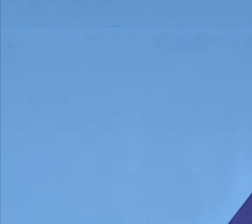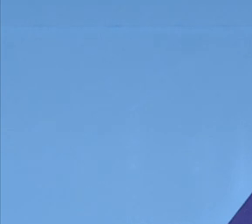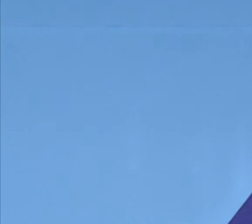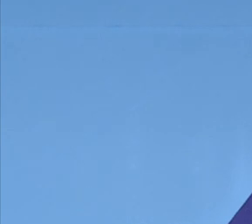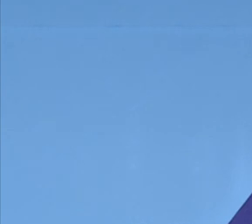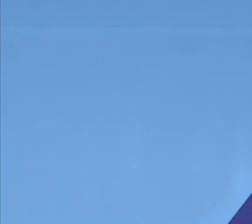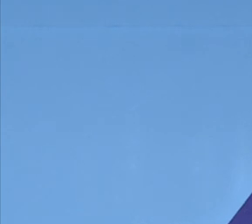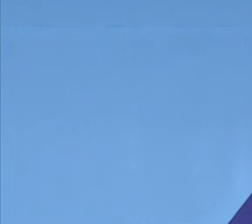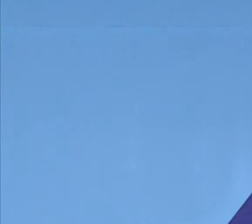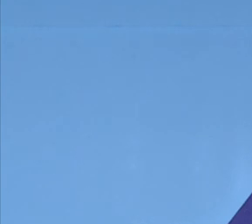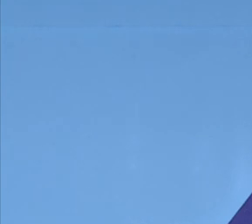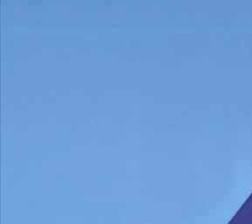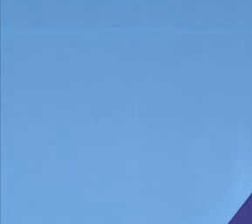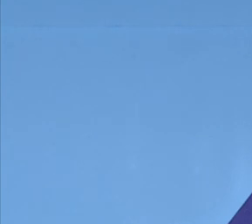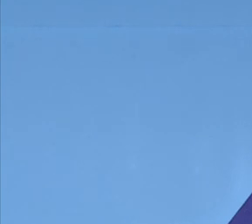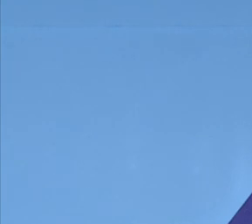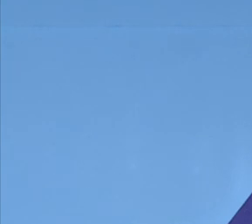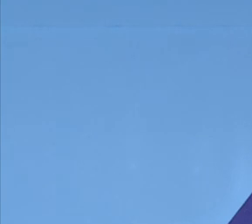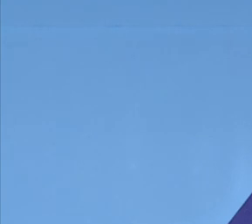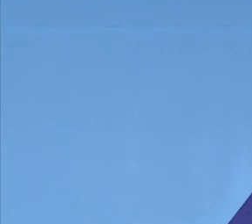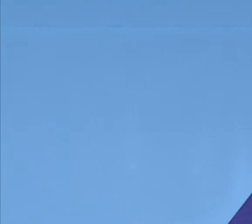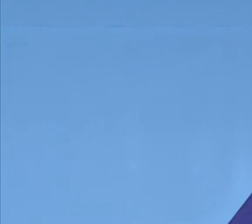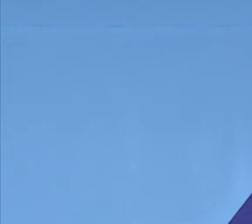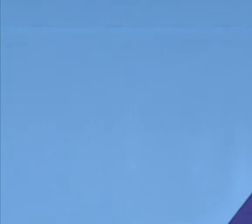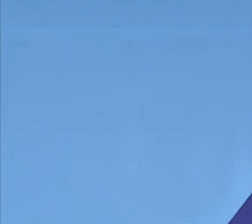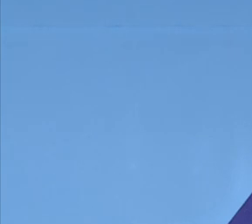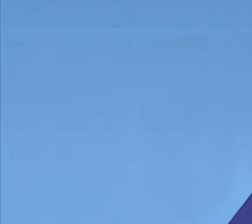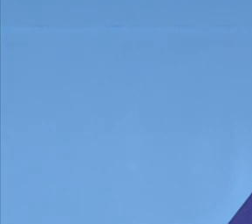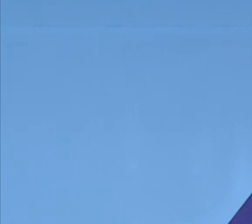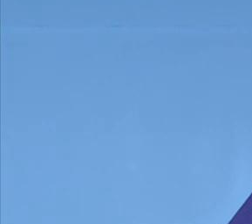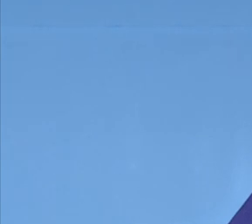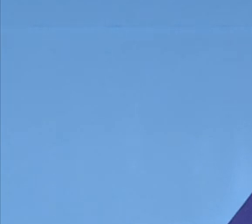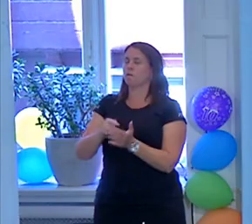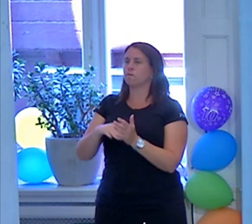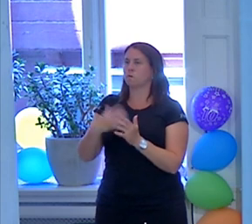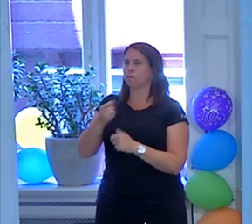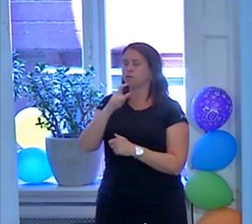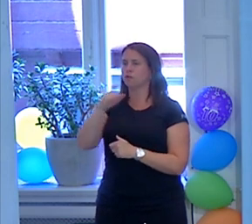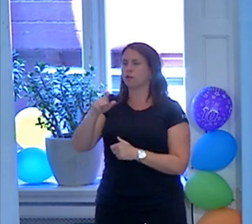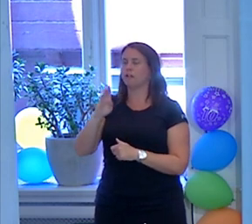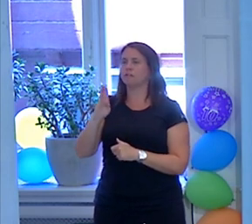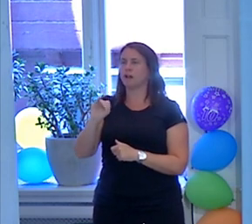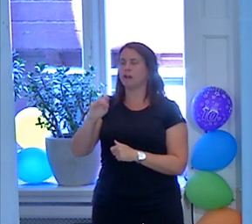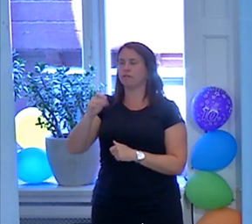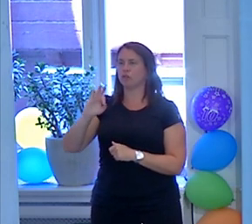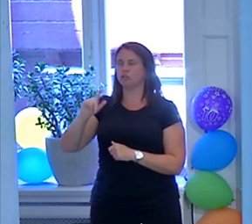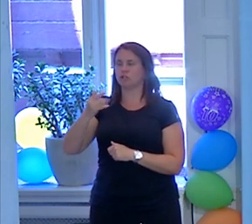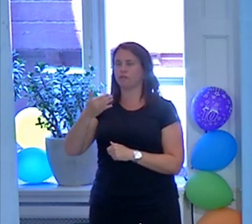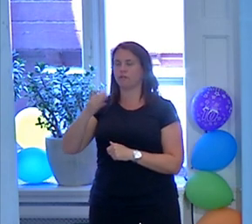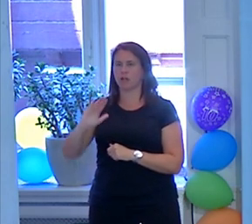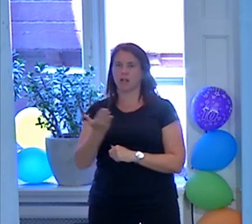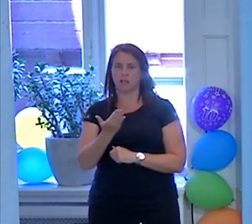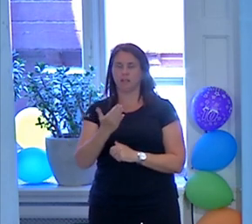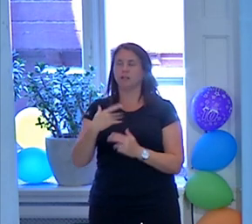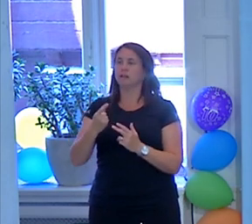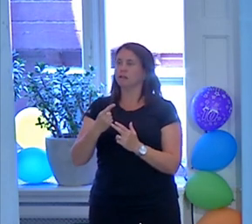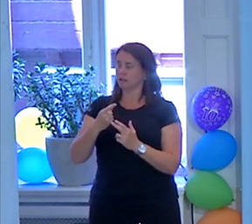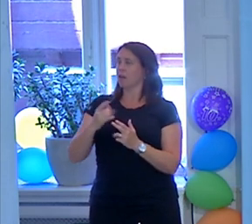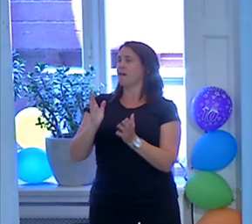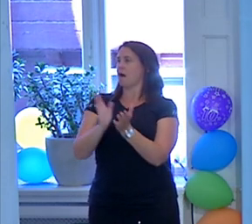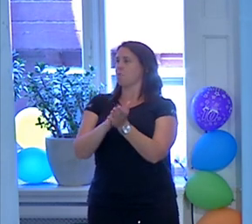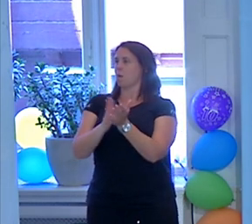Kreitman som är ordförande i stiftelsen Diversify som kommer visa lite mer och berätta lite mer om rapporten. Ge Matthew en varm applåd.